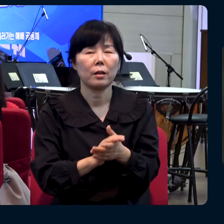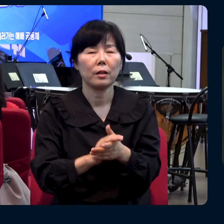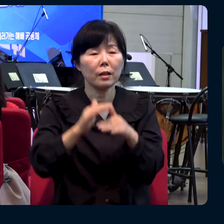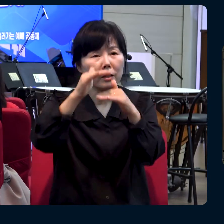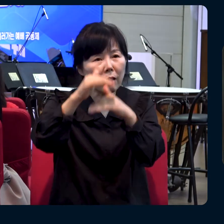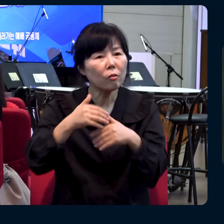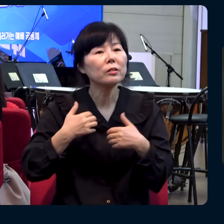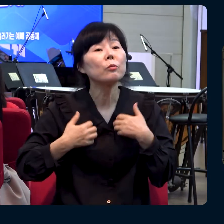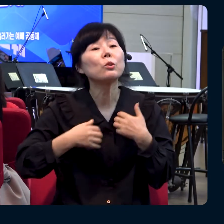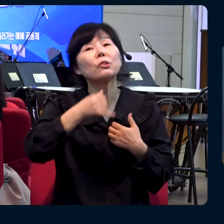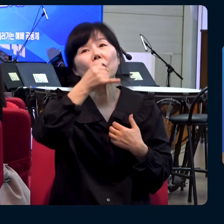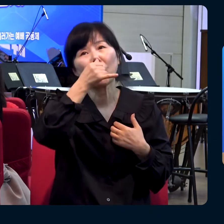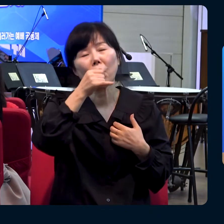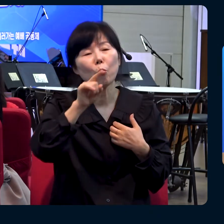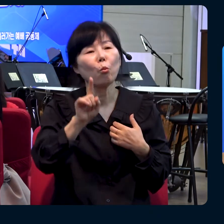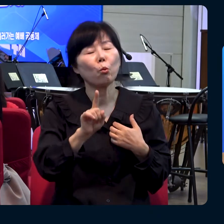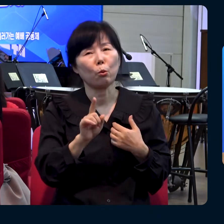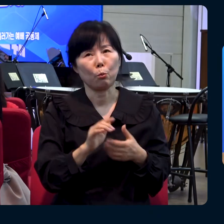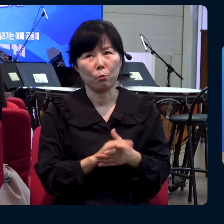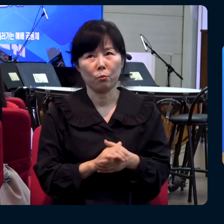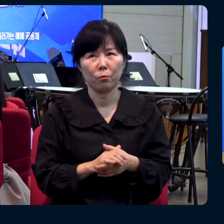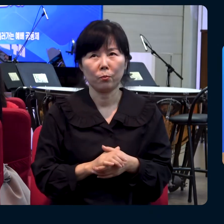이 구절이 참 재미있는 구절입니다.